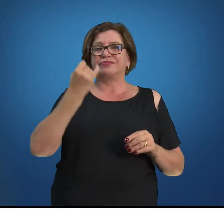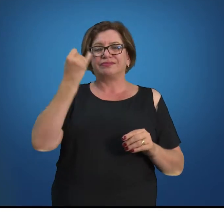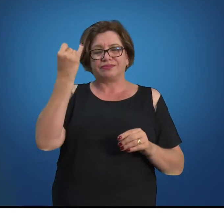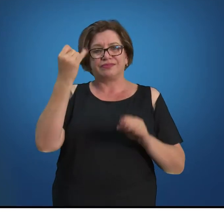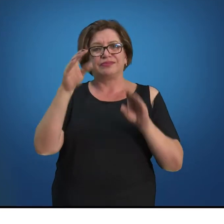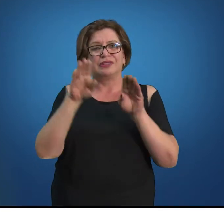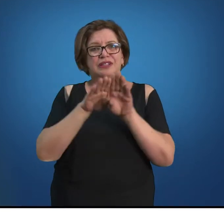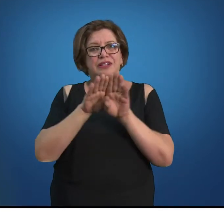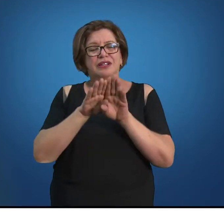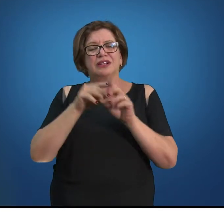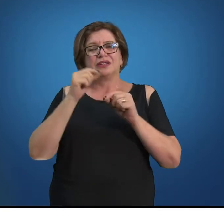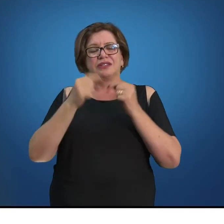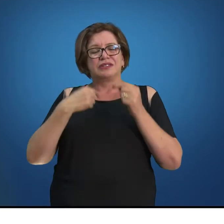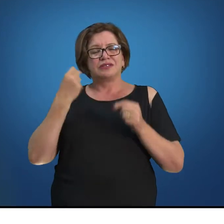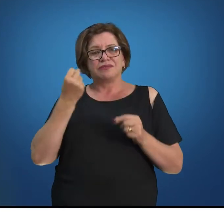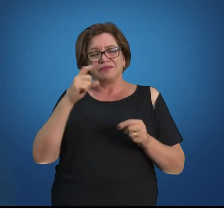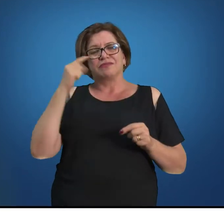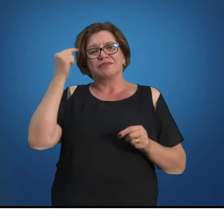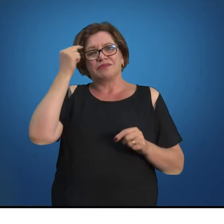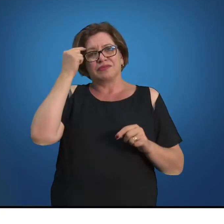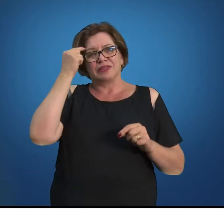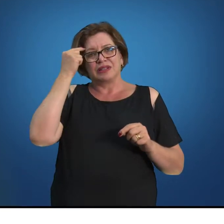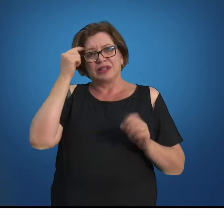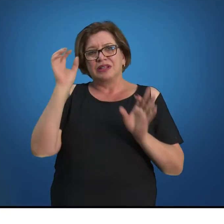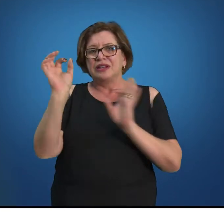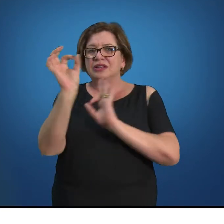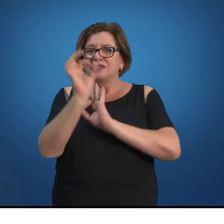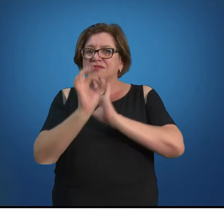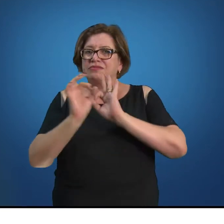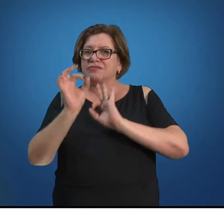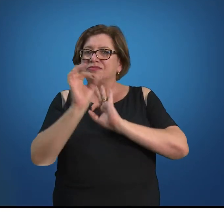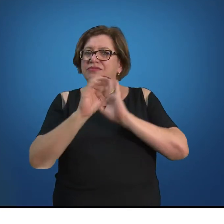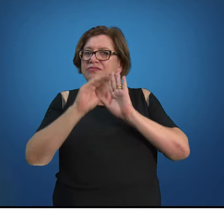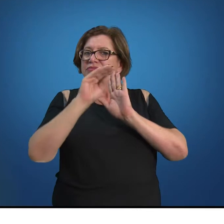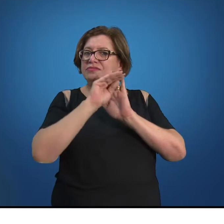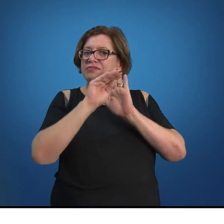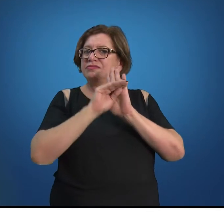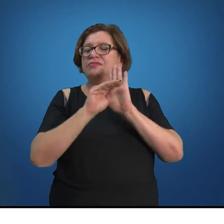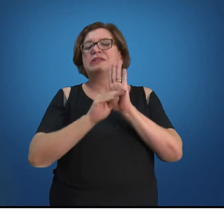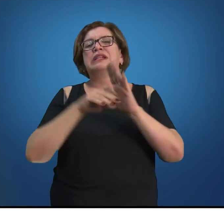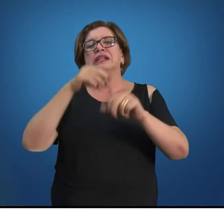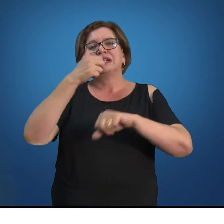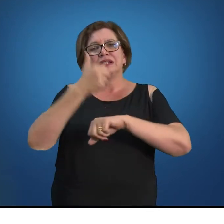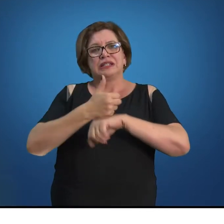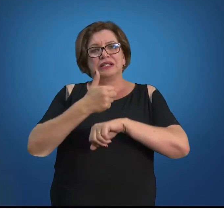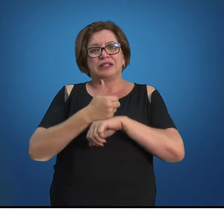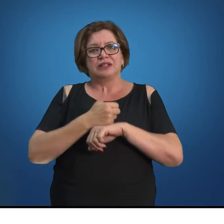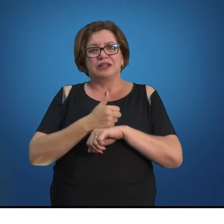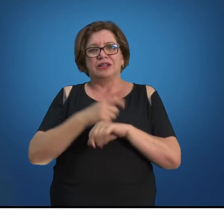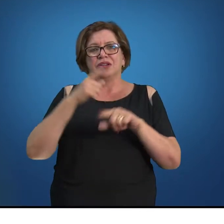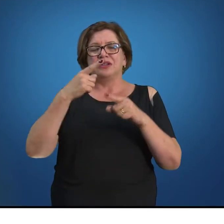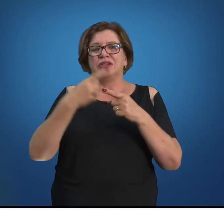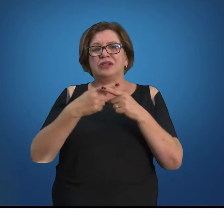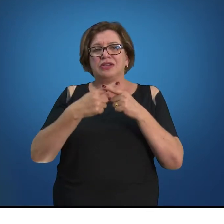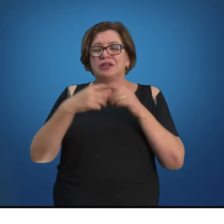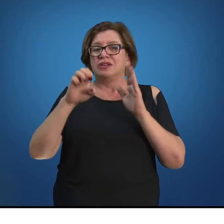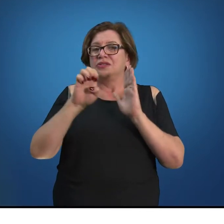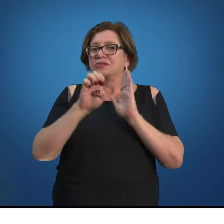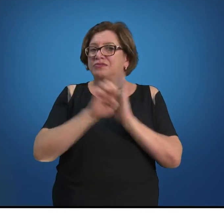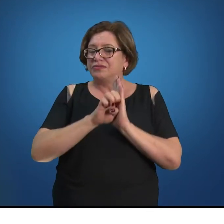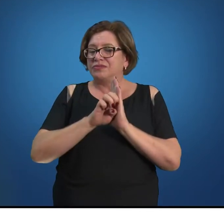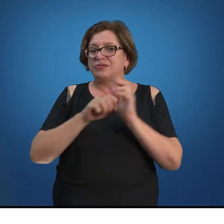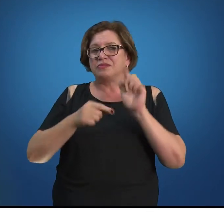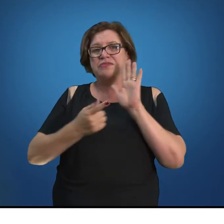muito acentuado quando pensamos na elaboração e na implementação do plano diretor, porque ele instrumentaliza o